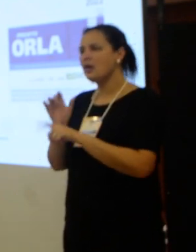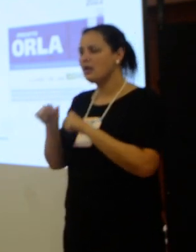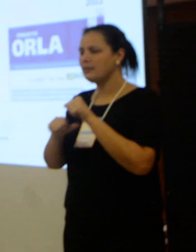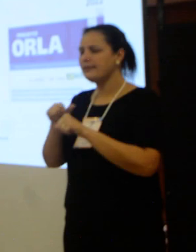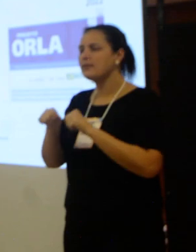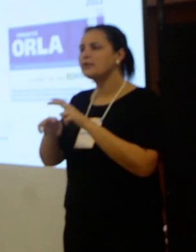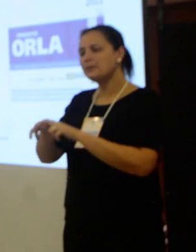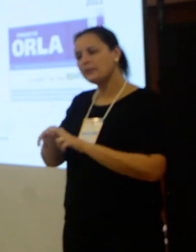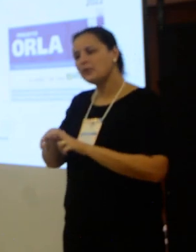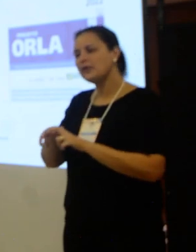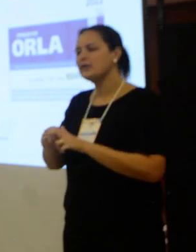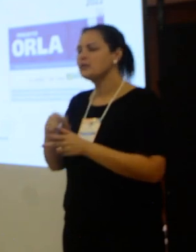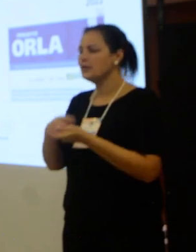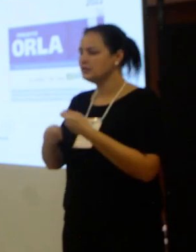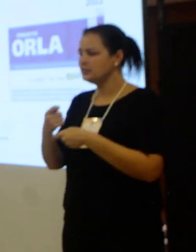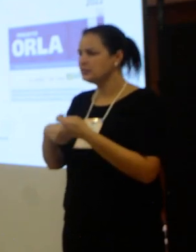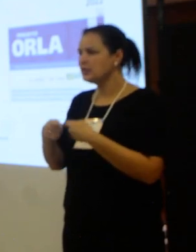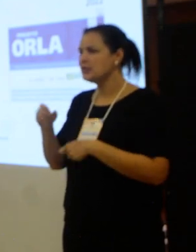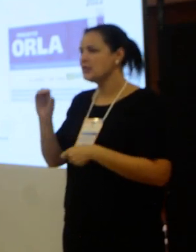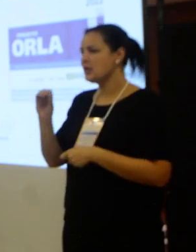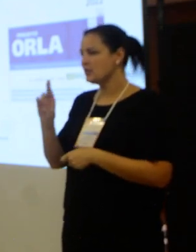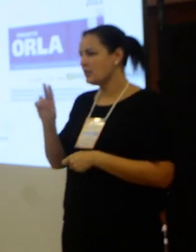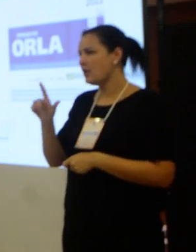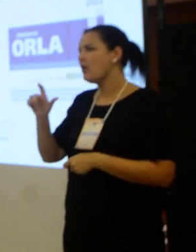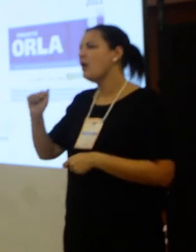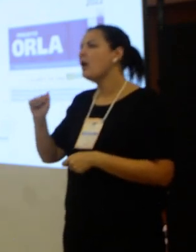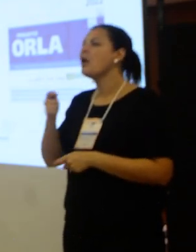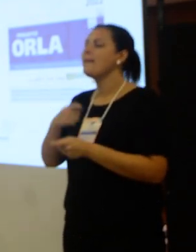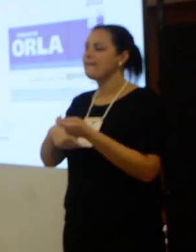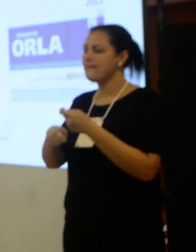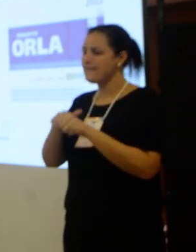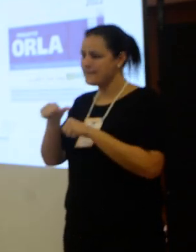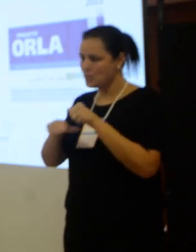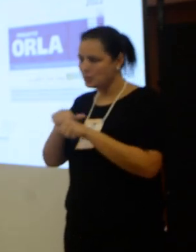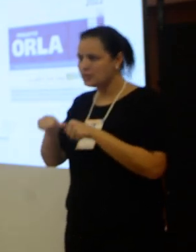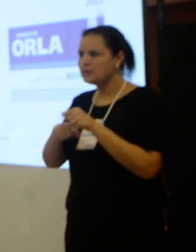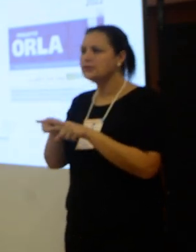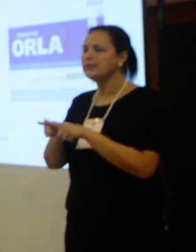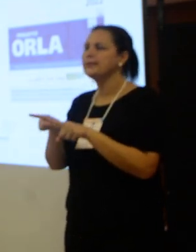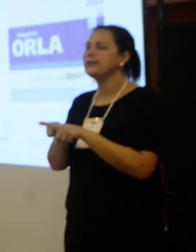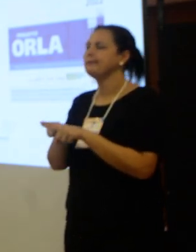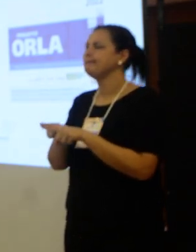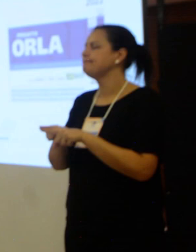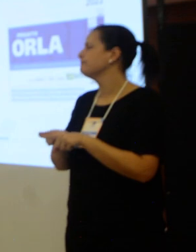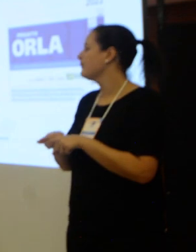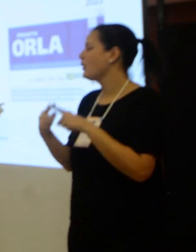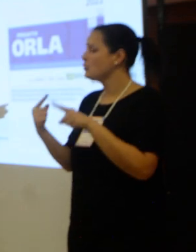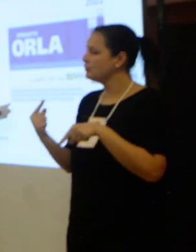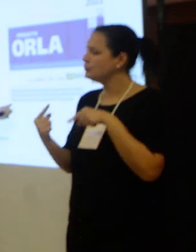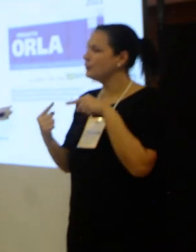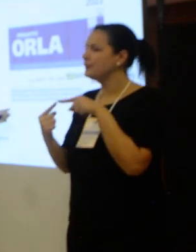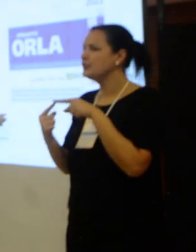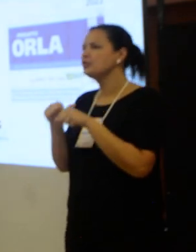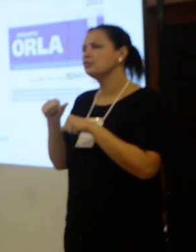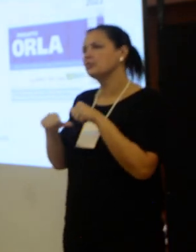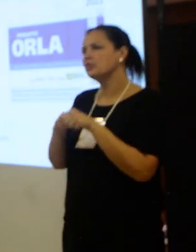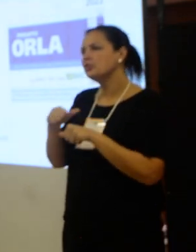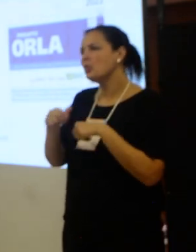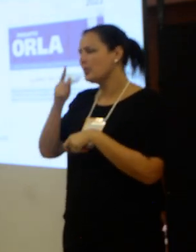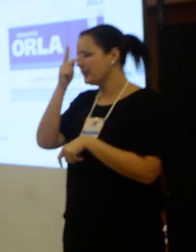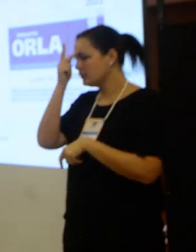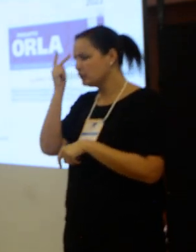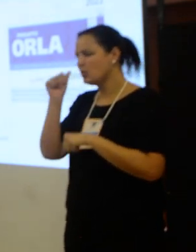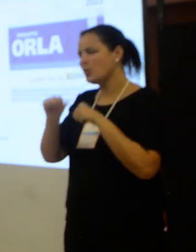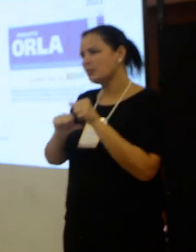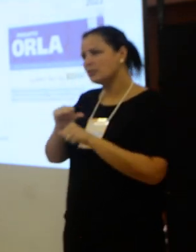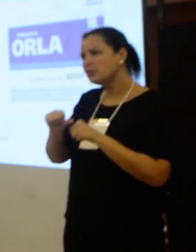gerir a orla muda também. As pessoas, os objetivos. Então, esse é o manual novo. Todos esses materiais eles